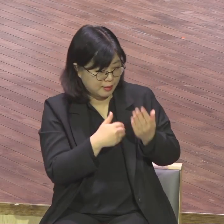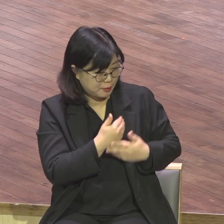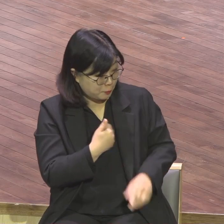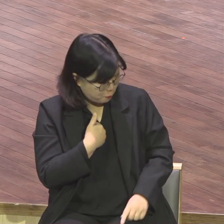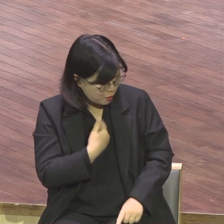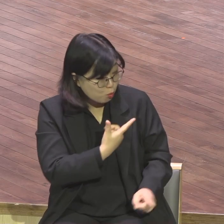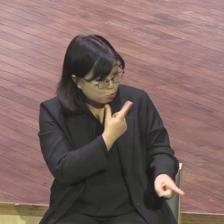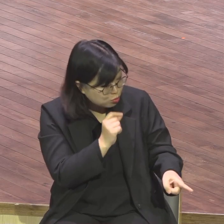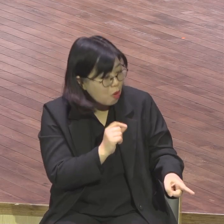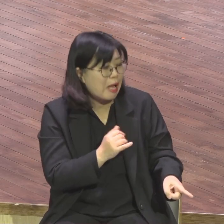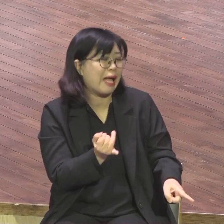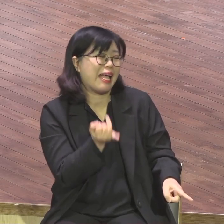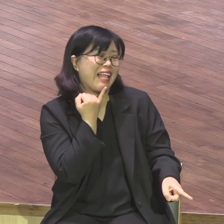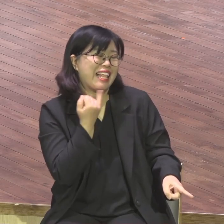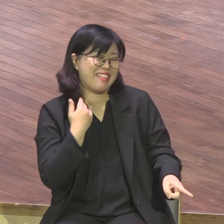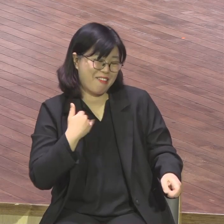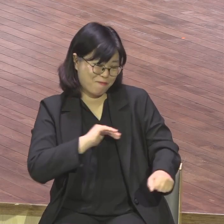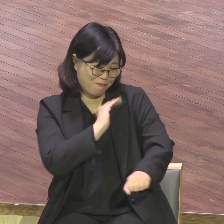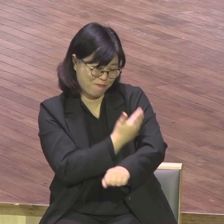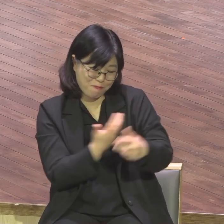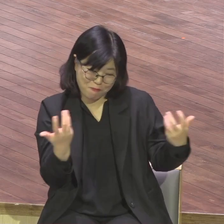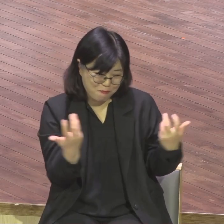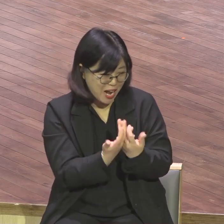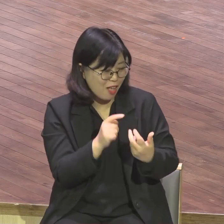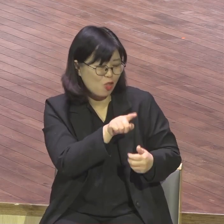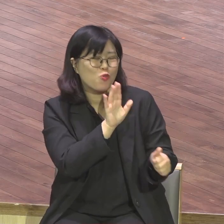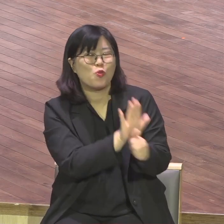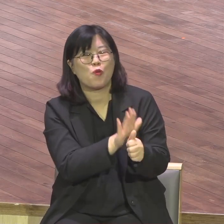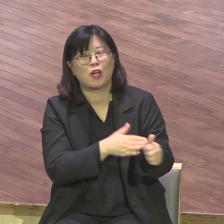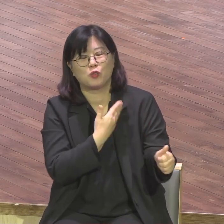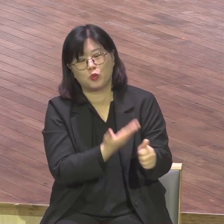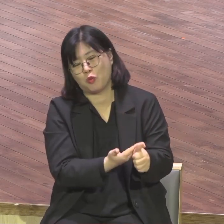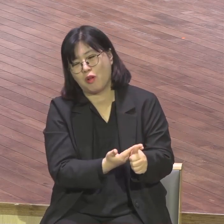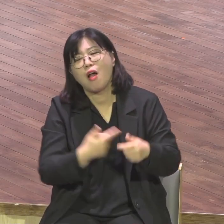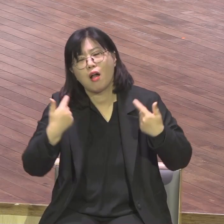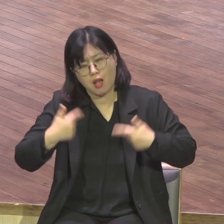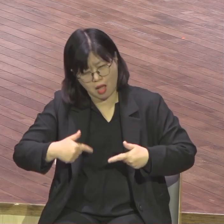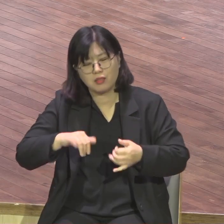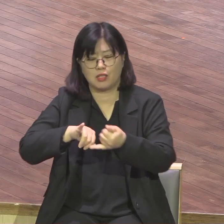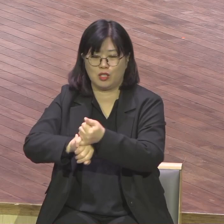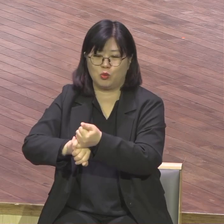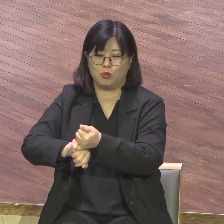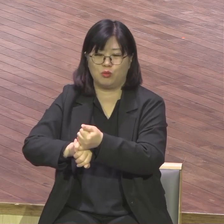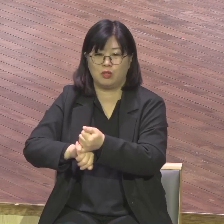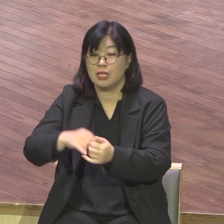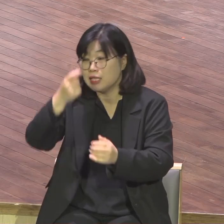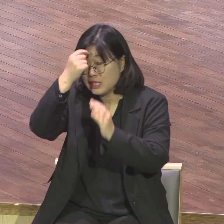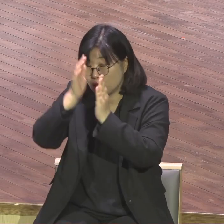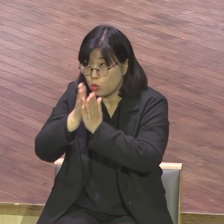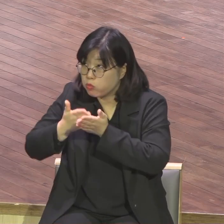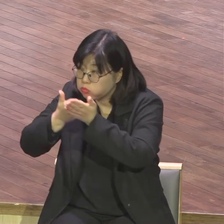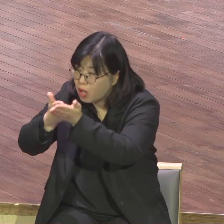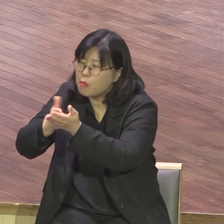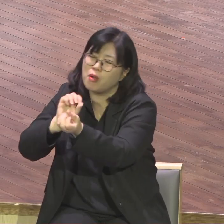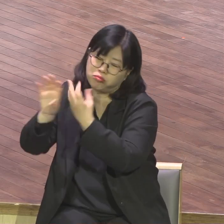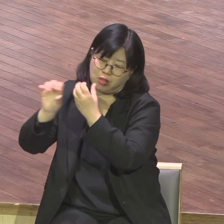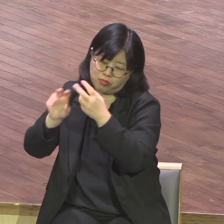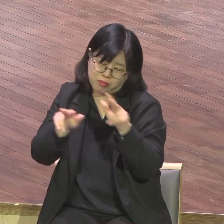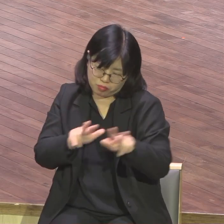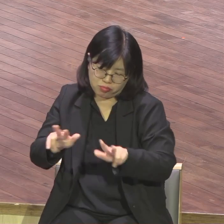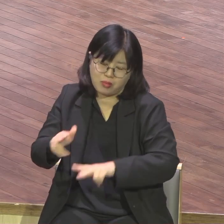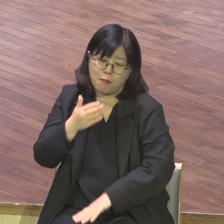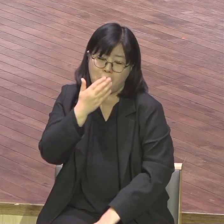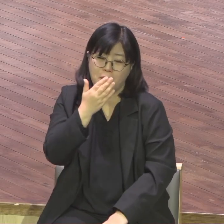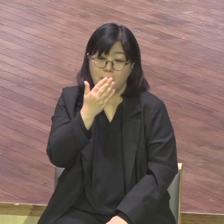요가 때가 속히 이루리라. 기도하는 사람에게 주는 응답이에요. 기도하는 사람에게.